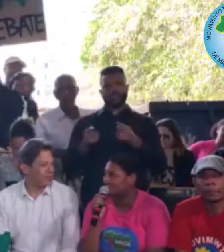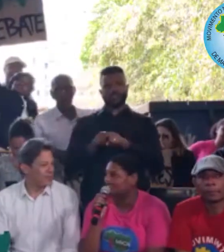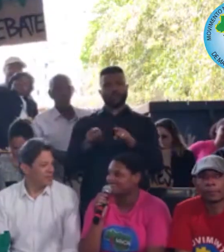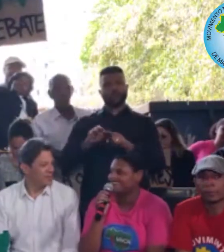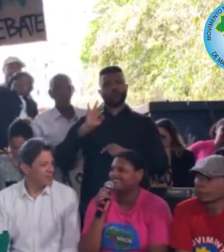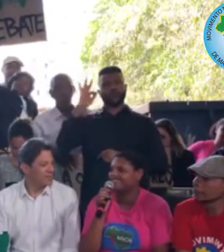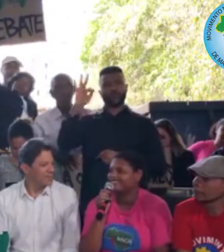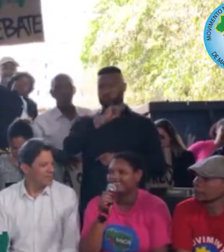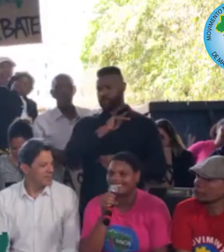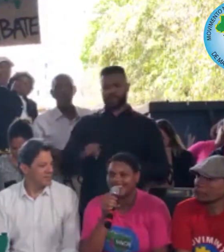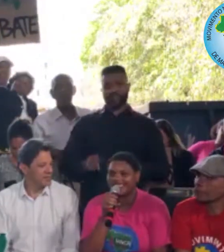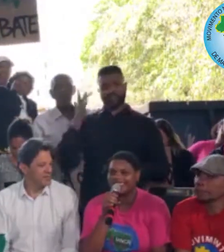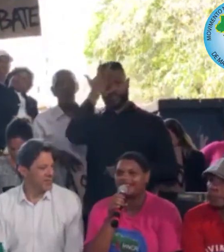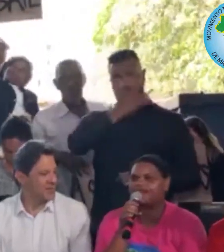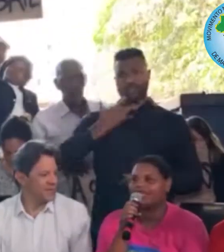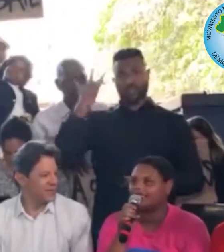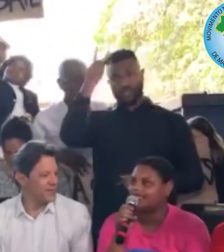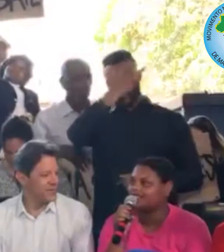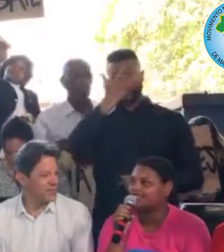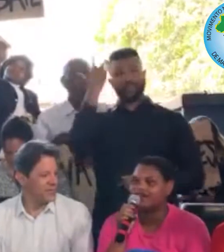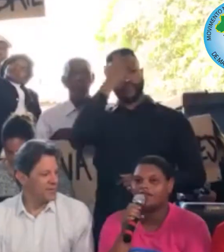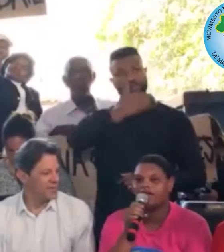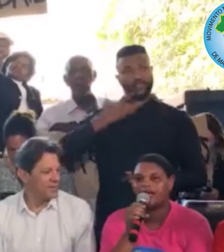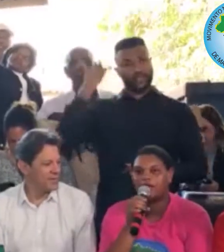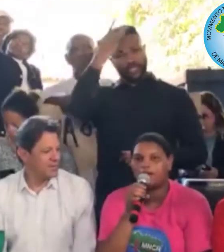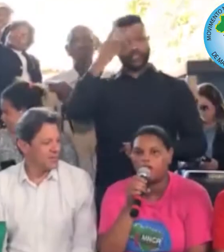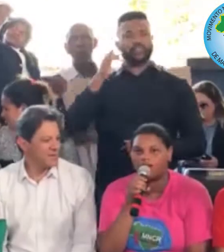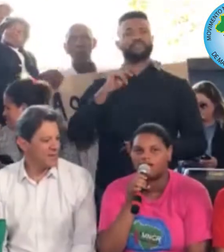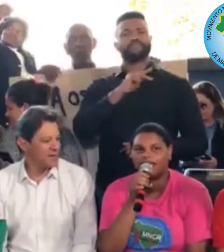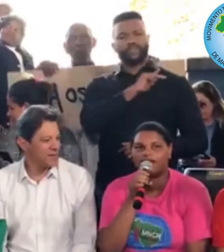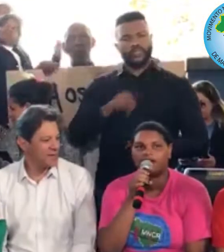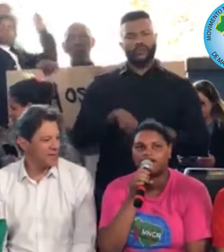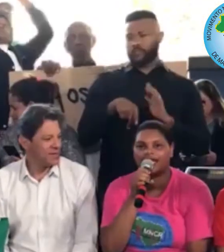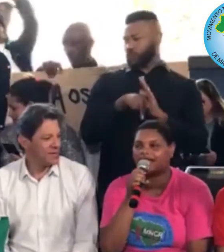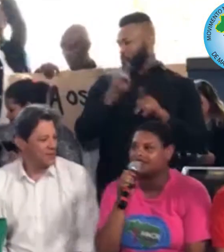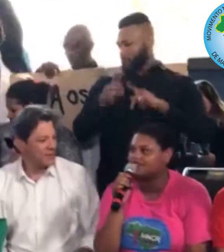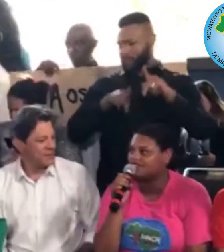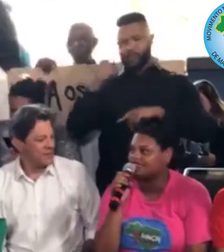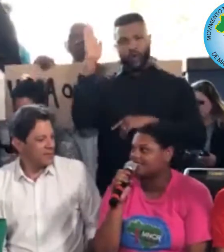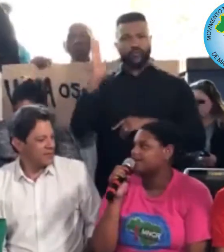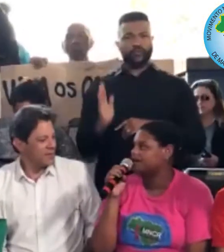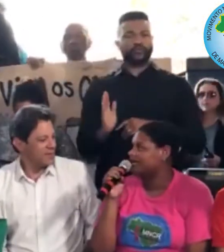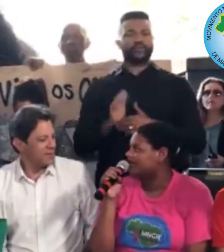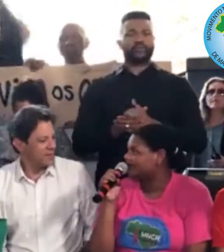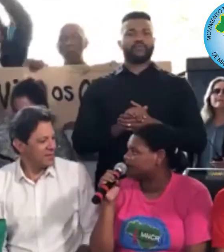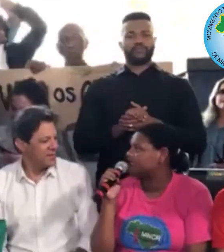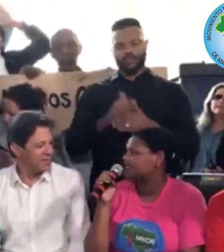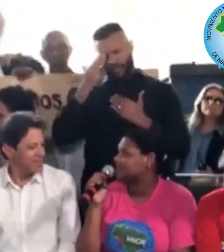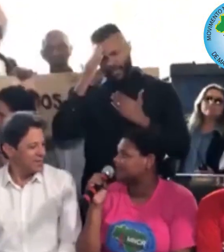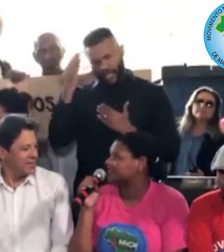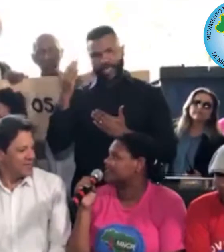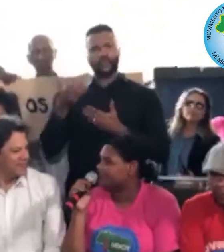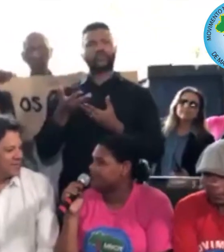Futuro presidente, Fernando Haddad. Fernando Haddad, que vai governar para o povo e não vai governar para a elite. Muito obrigado por